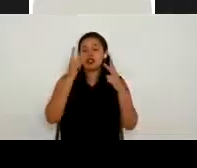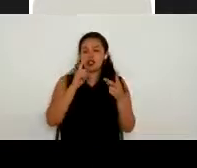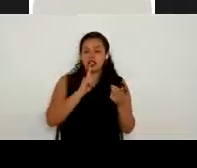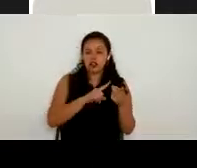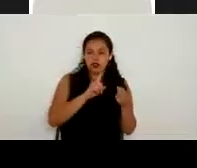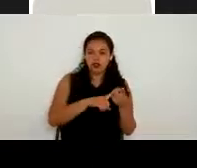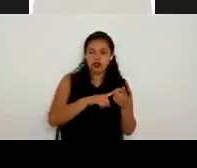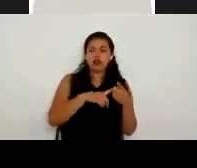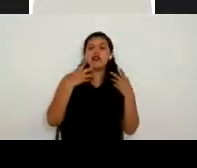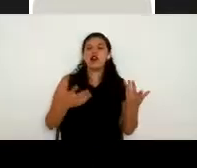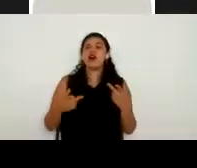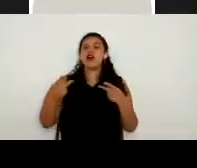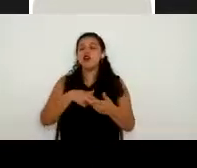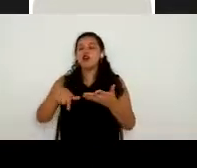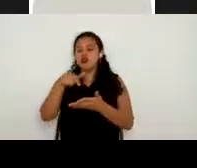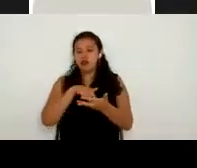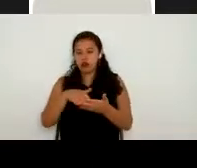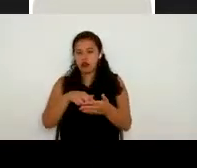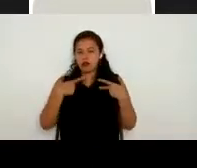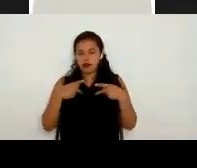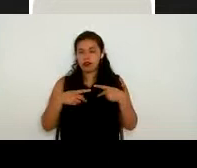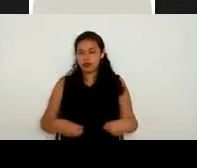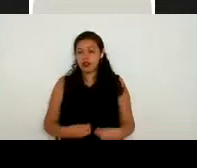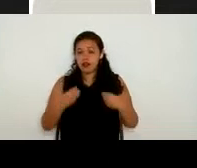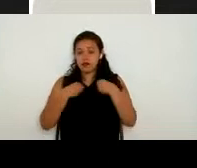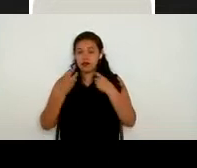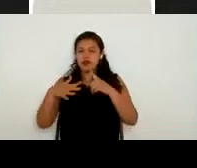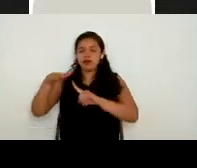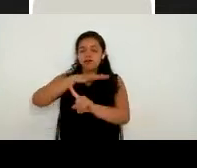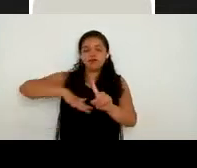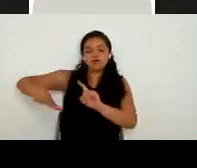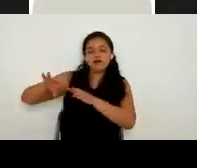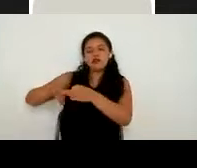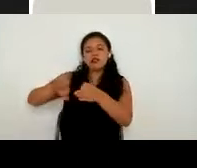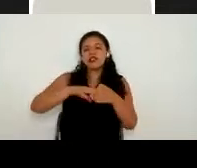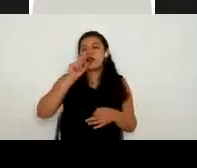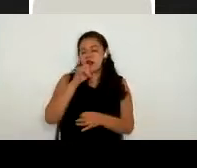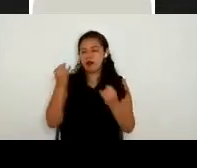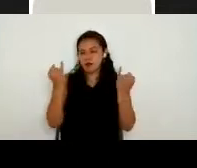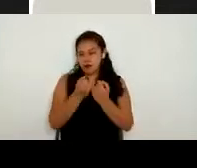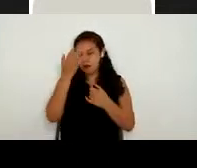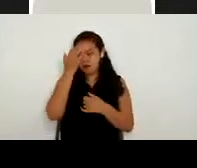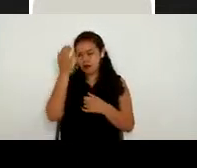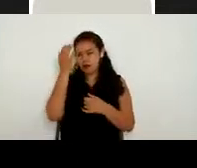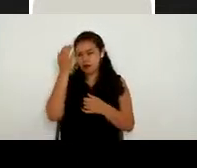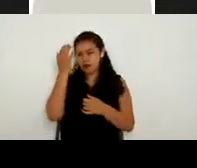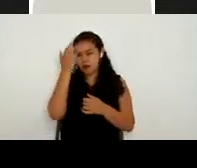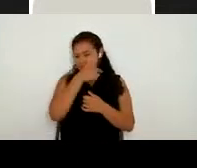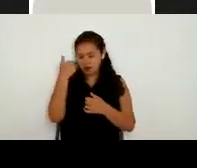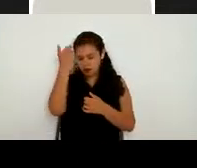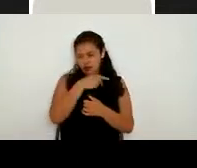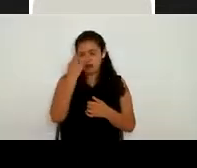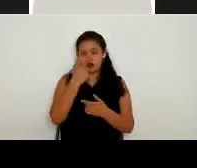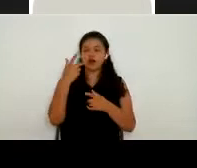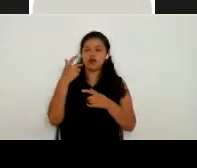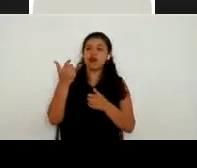del lugar donde la persona reside la antigüedad que tiene la comunidad en la que vive las